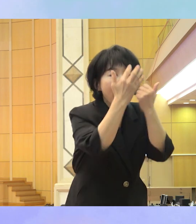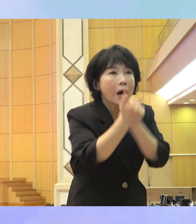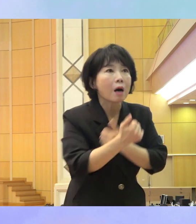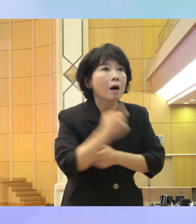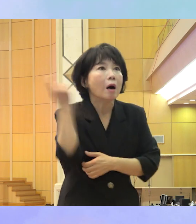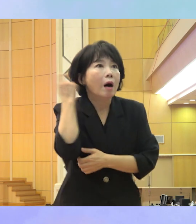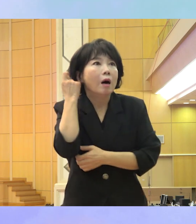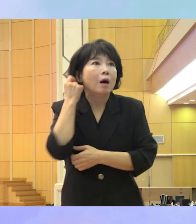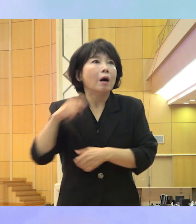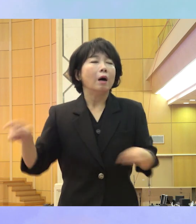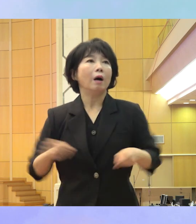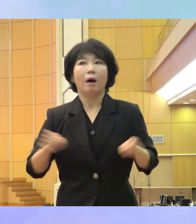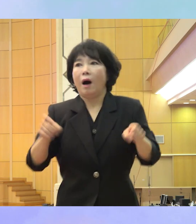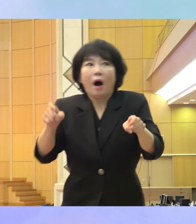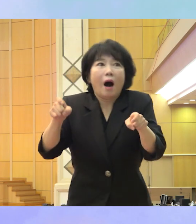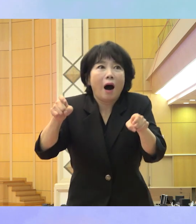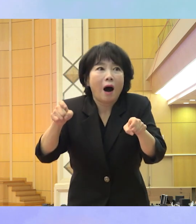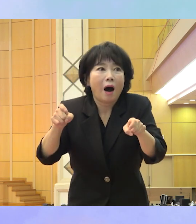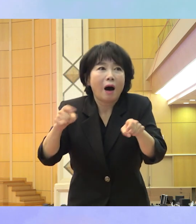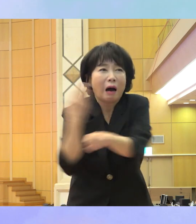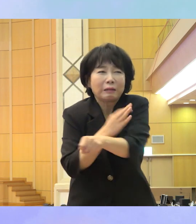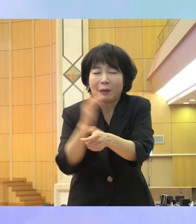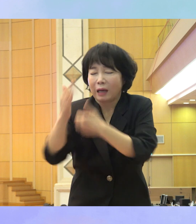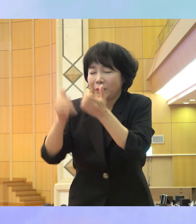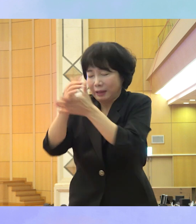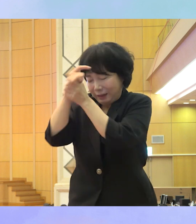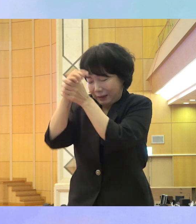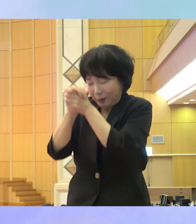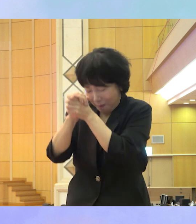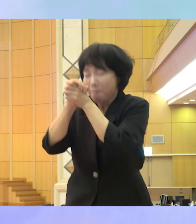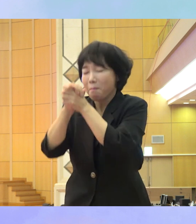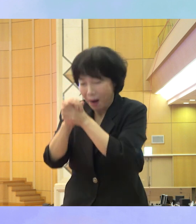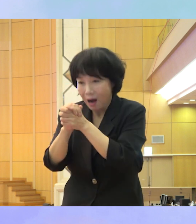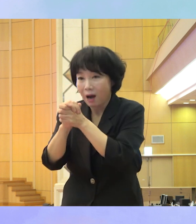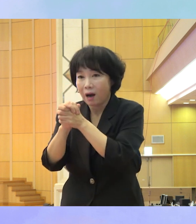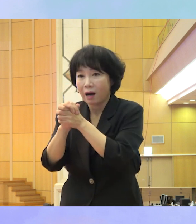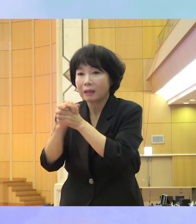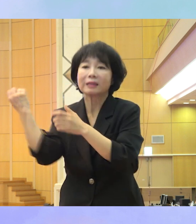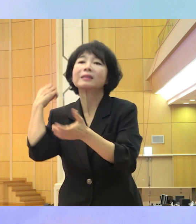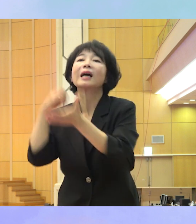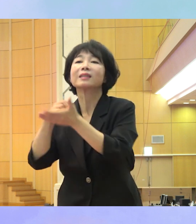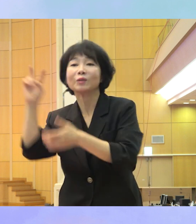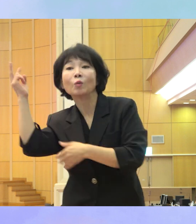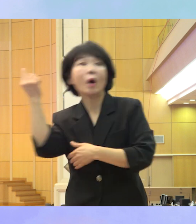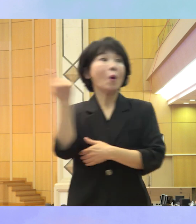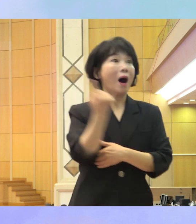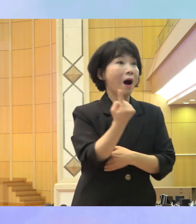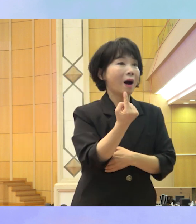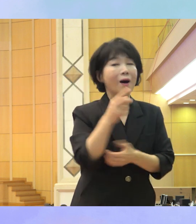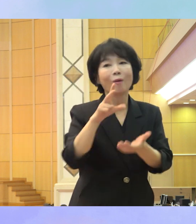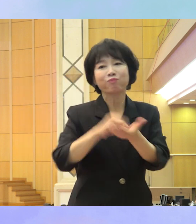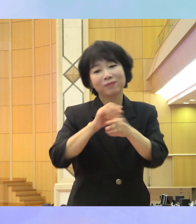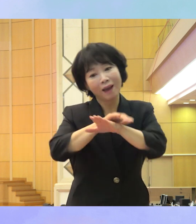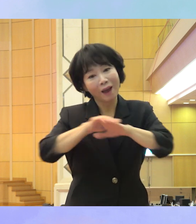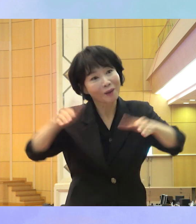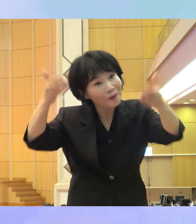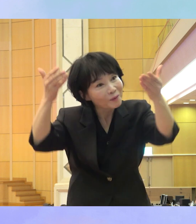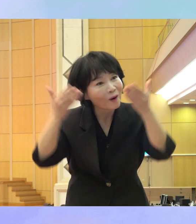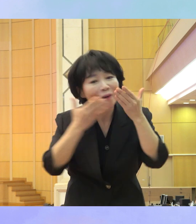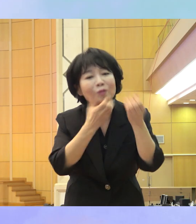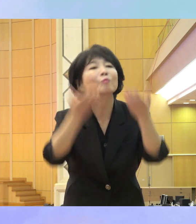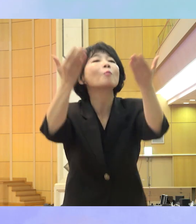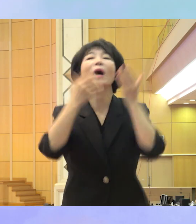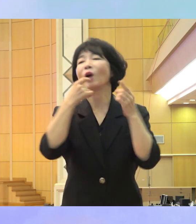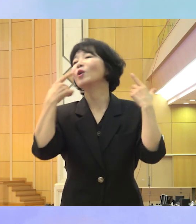그리고 야복에서 기도하고 축복기도 받고 건너가니 모든 문제 해결되고